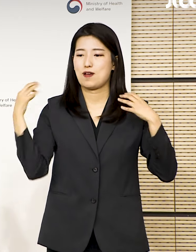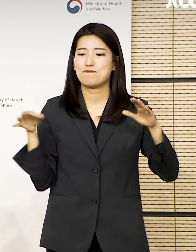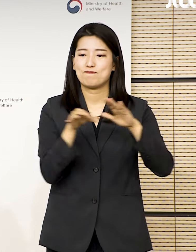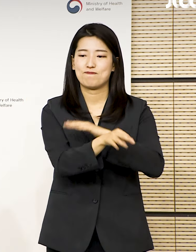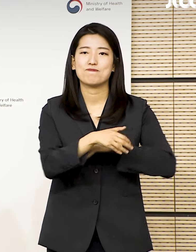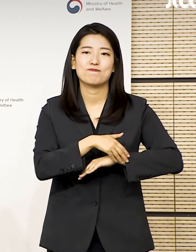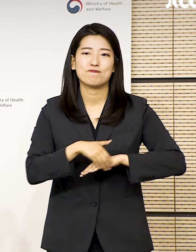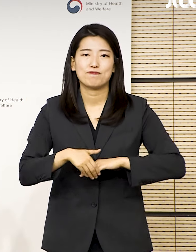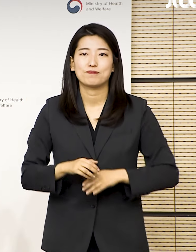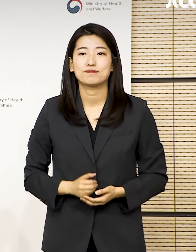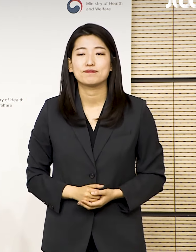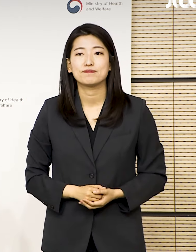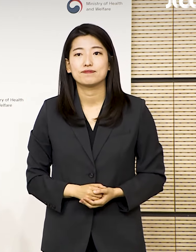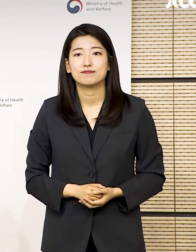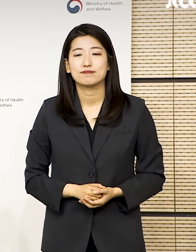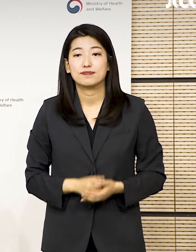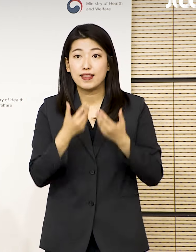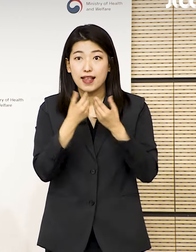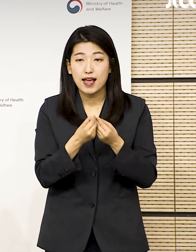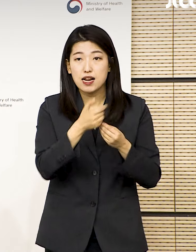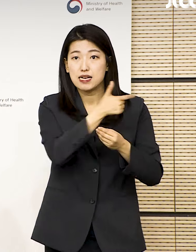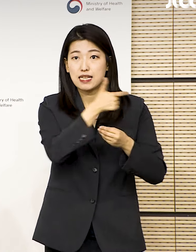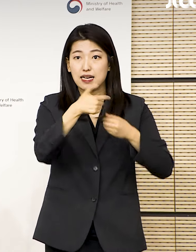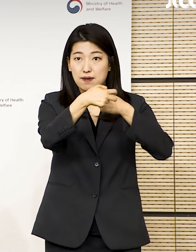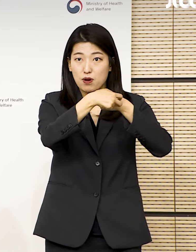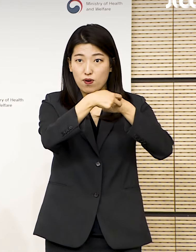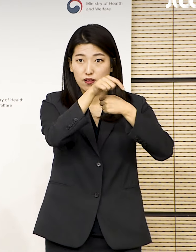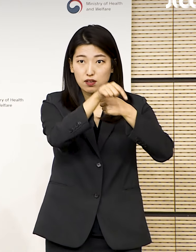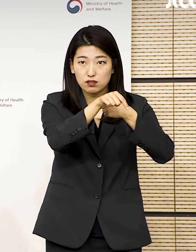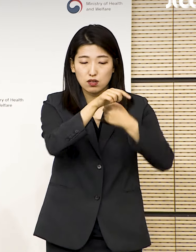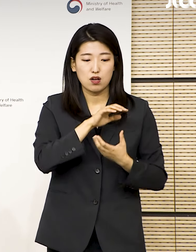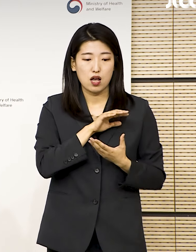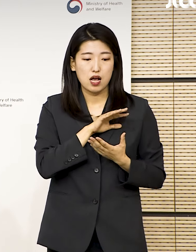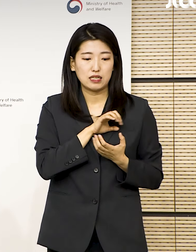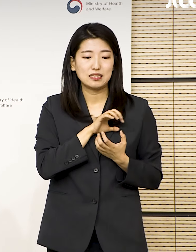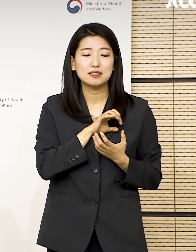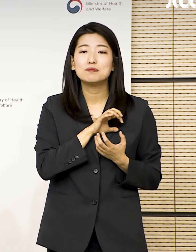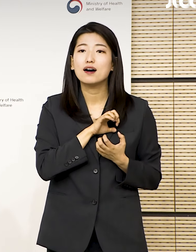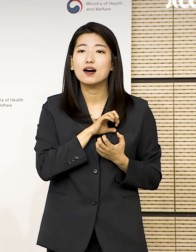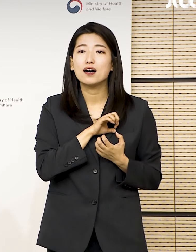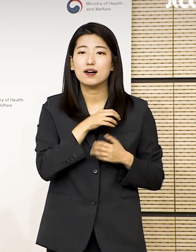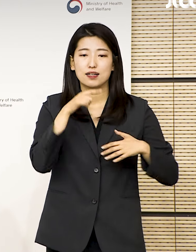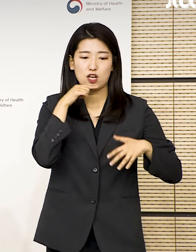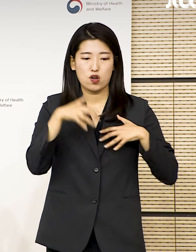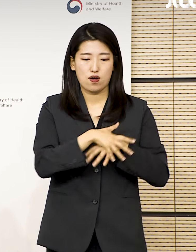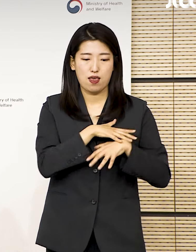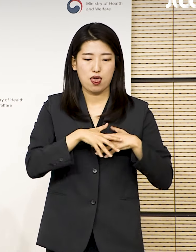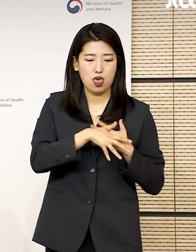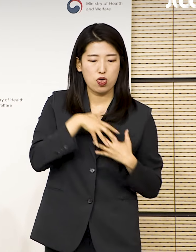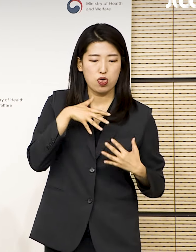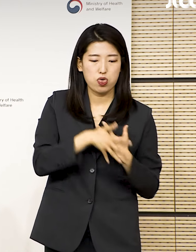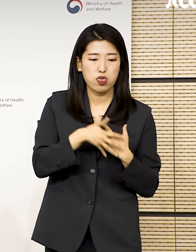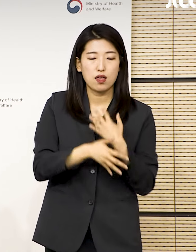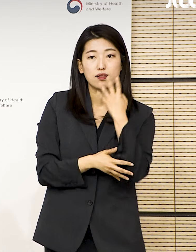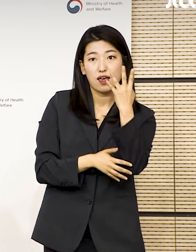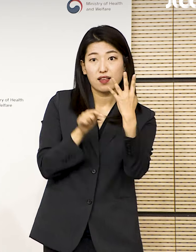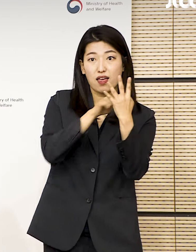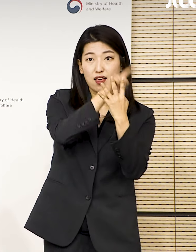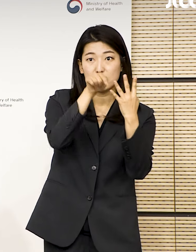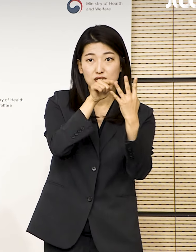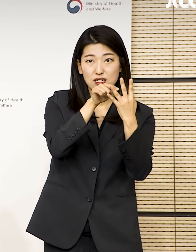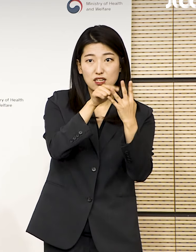예컨대 상급종합병원에서 네개의 심장 혈관에 스텐트 삽입 수를 시행할 경우 기존에는 두 개의